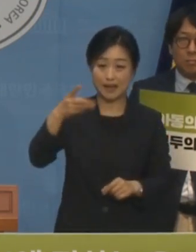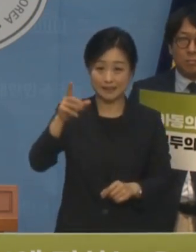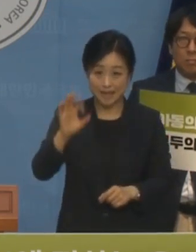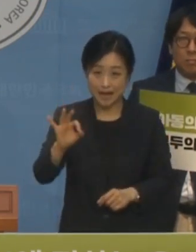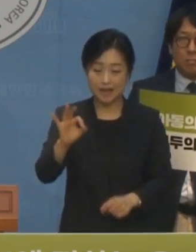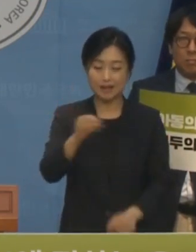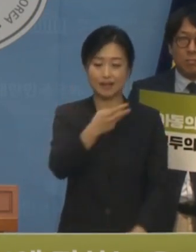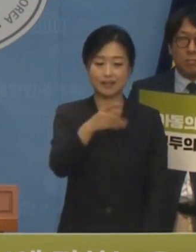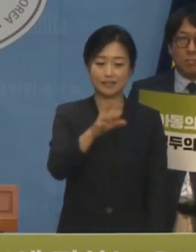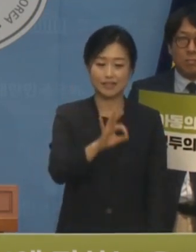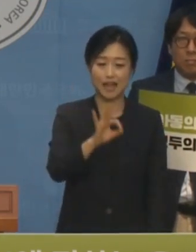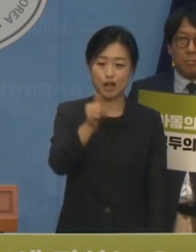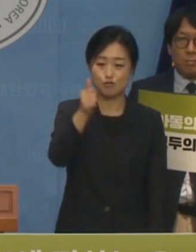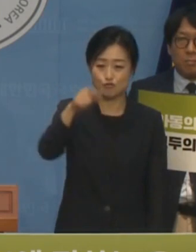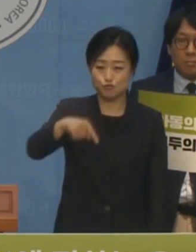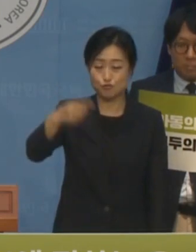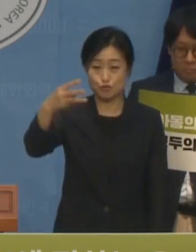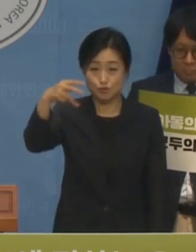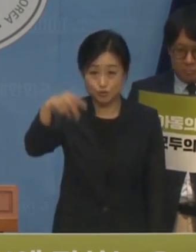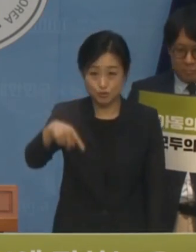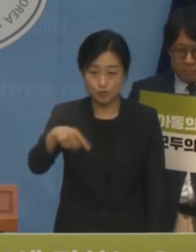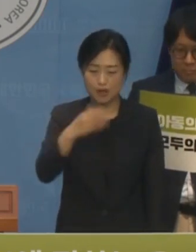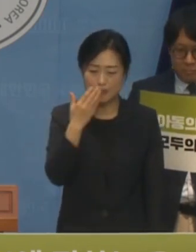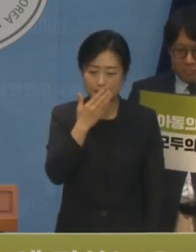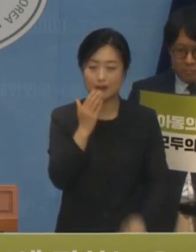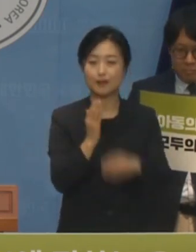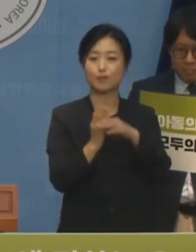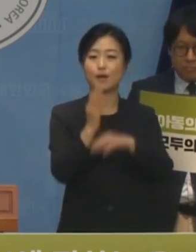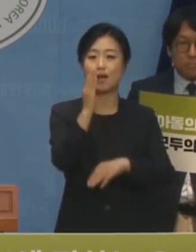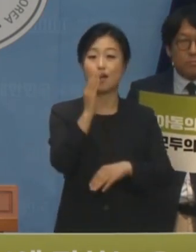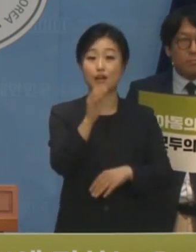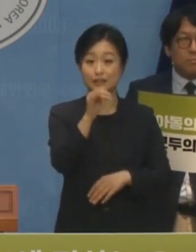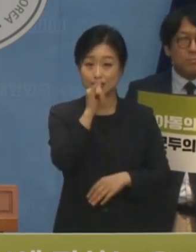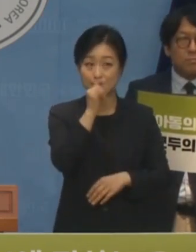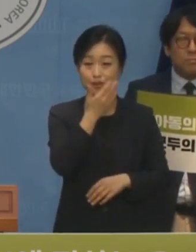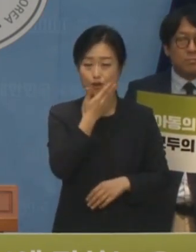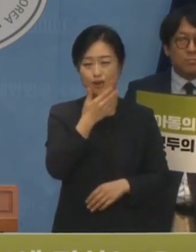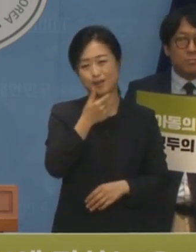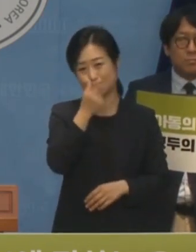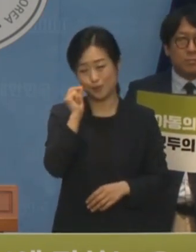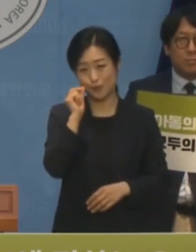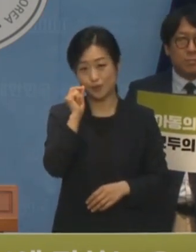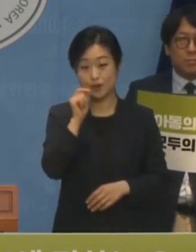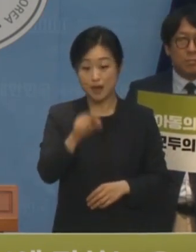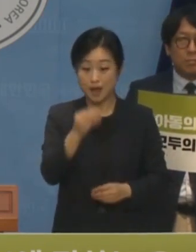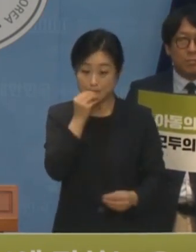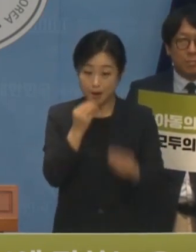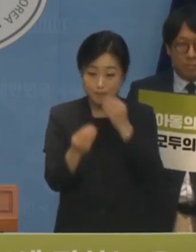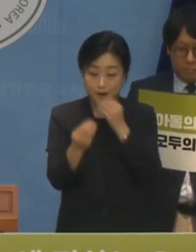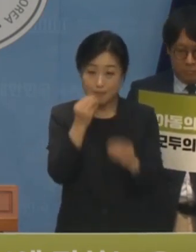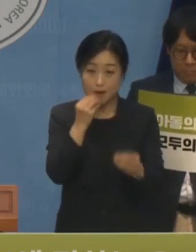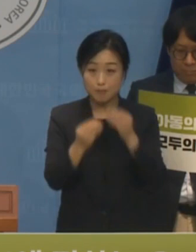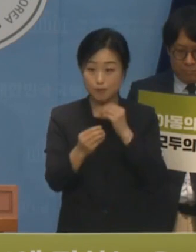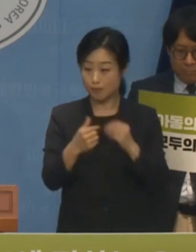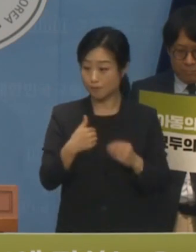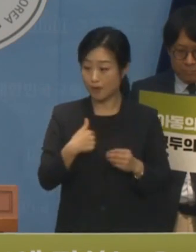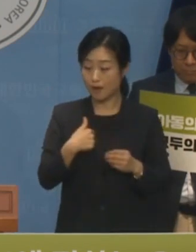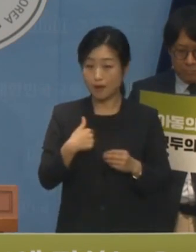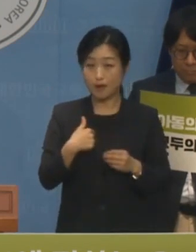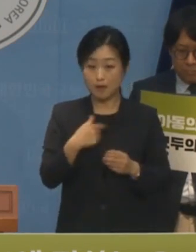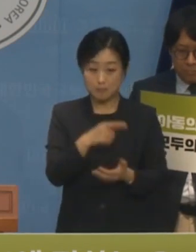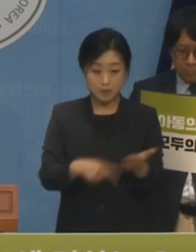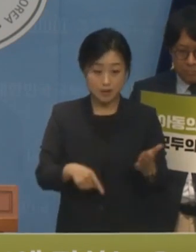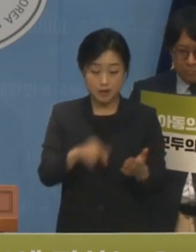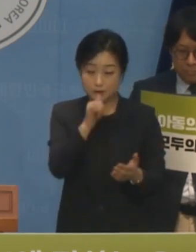등 자극적인 저영양 음식들이 대부분입니다. 아동들은 이러한 음식들을 스스로에게 어떠한